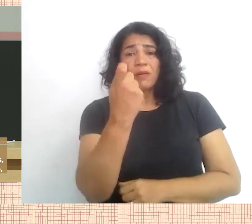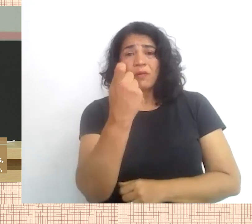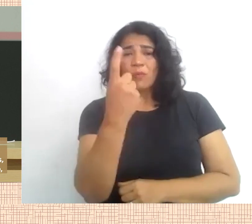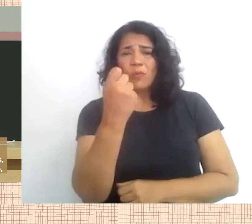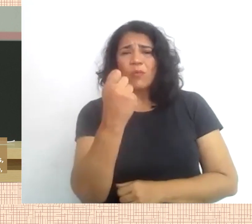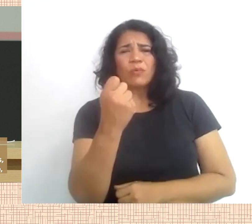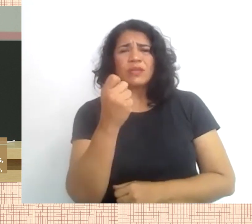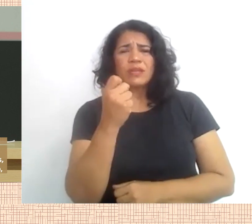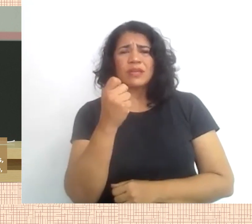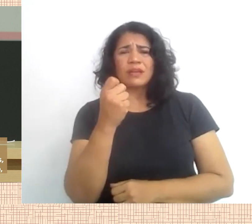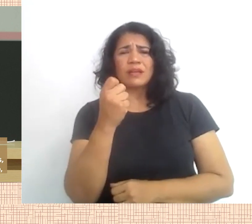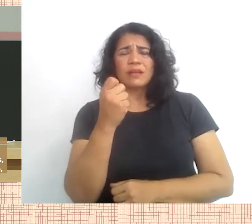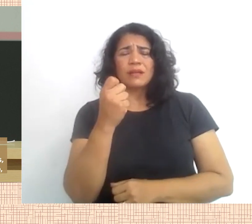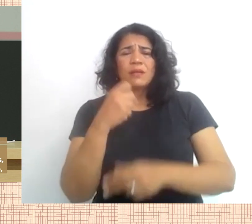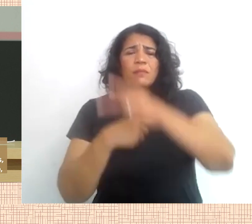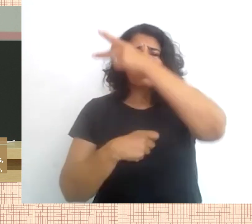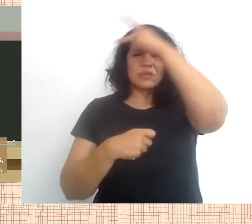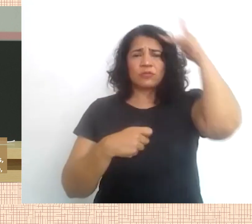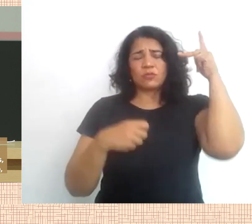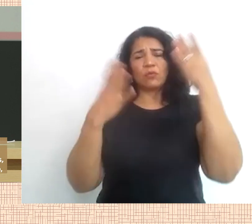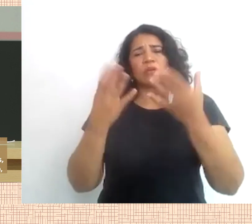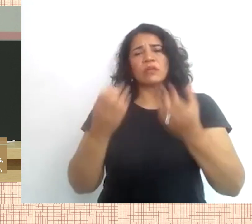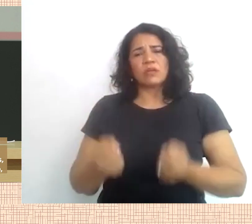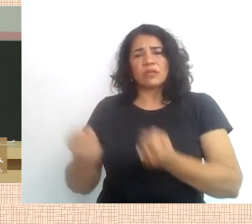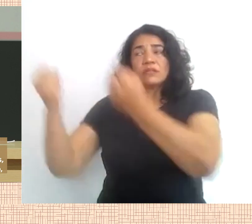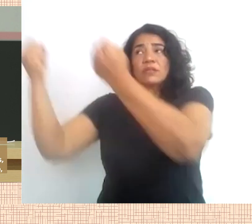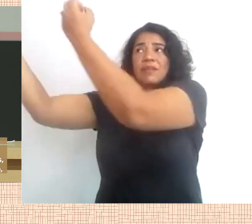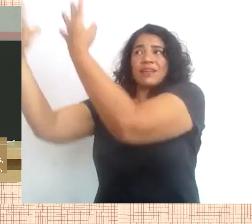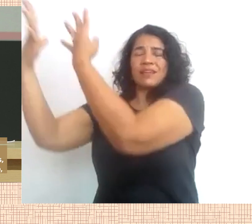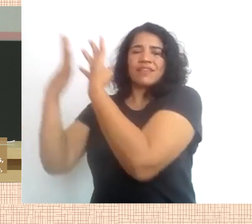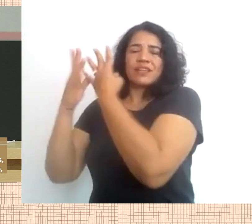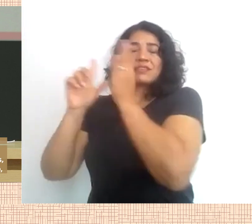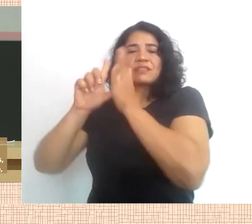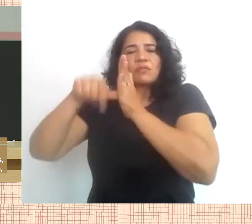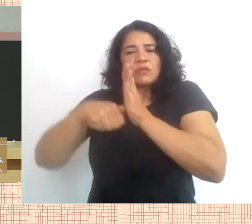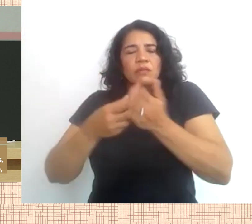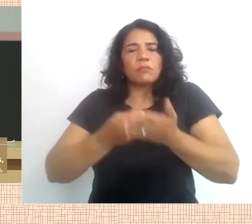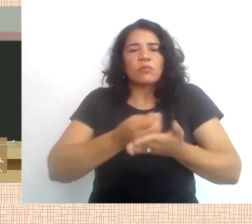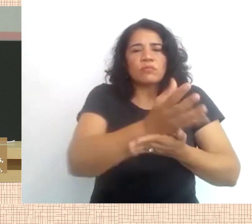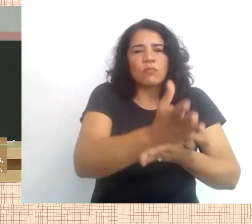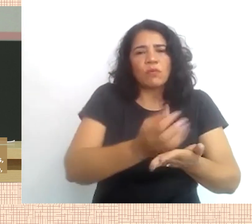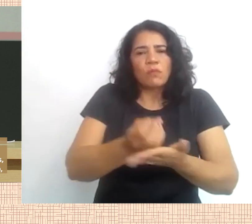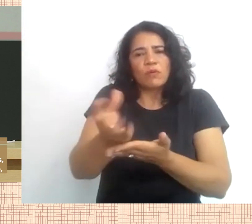não foi dado a conhecer aos filhos dos homens,